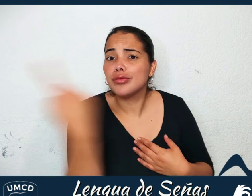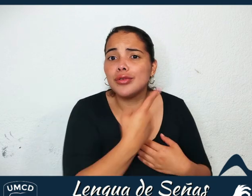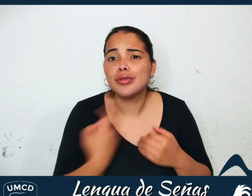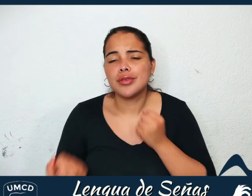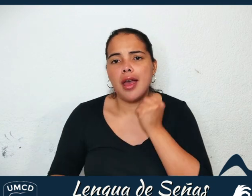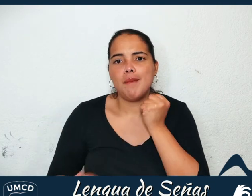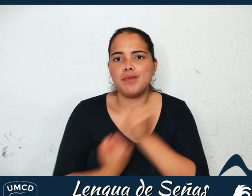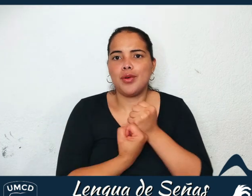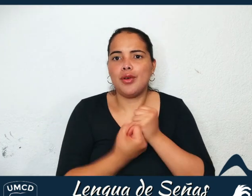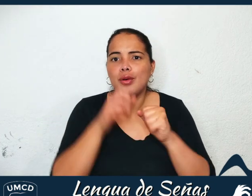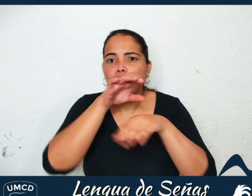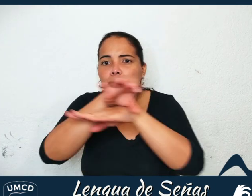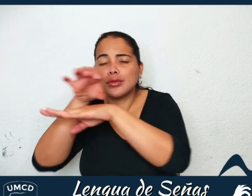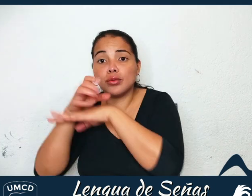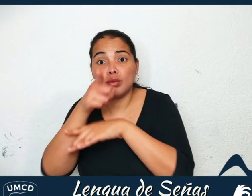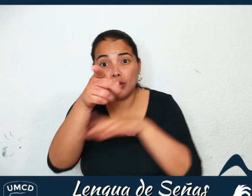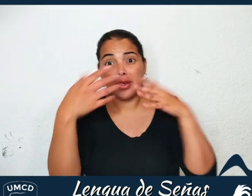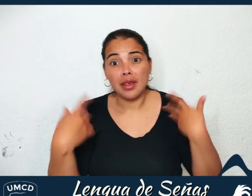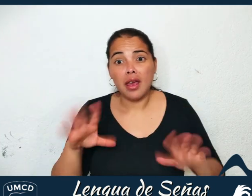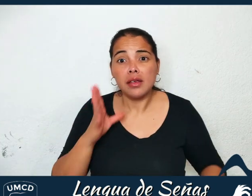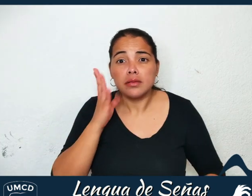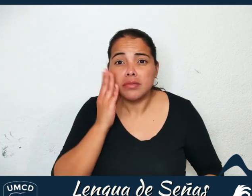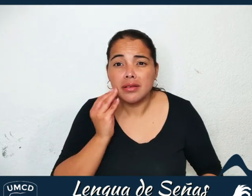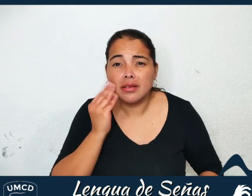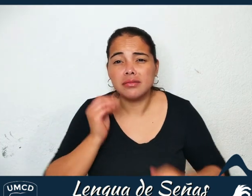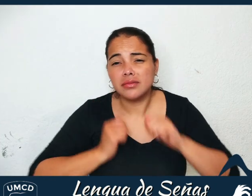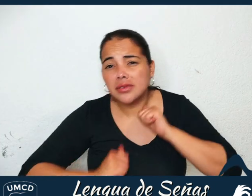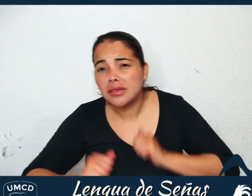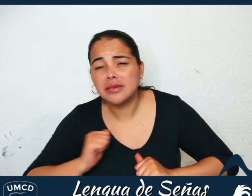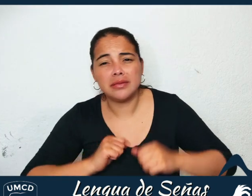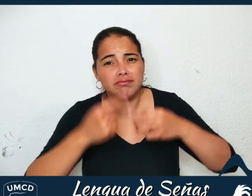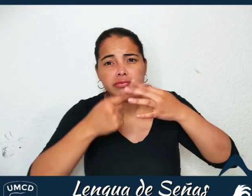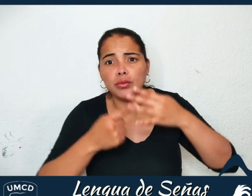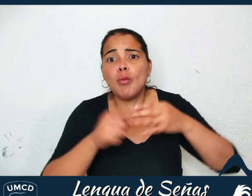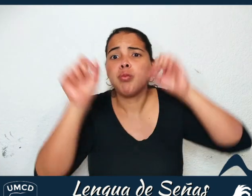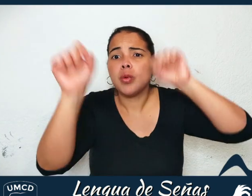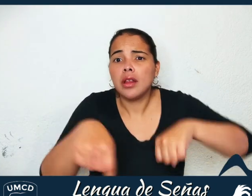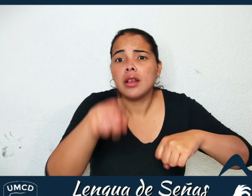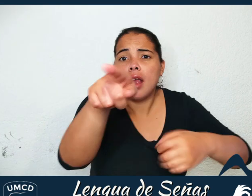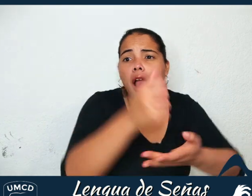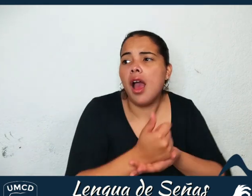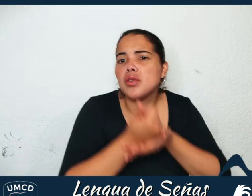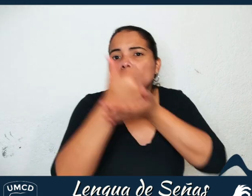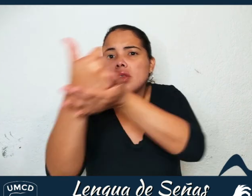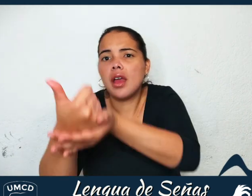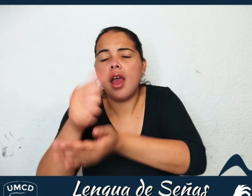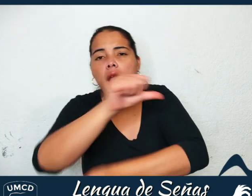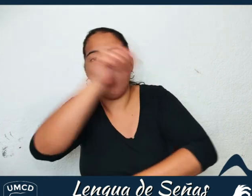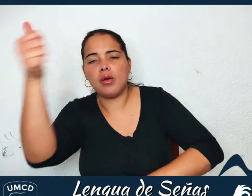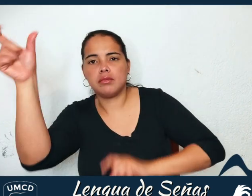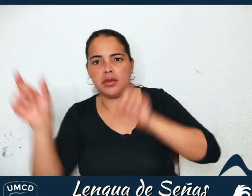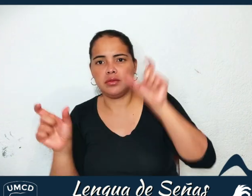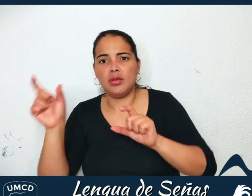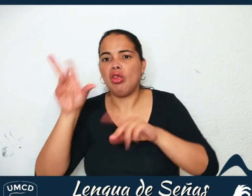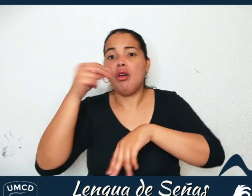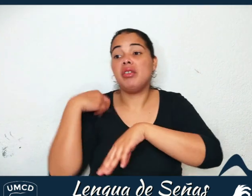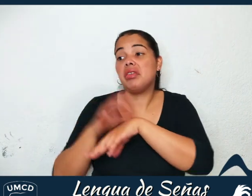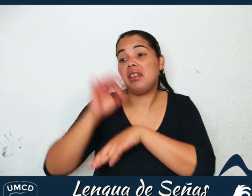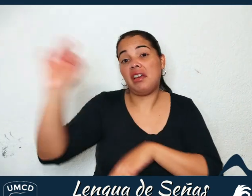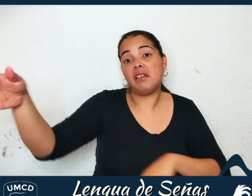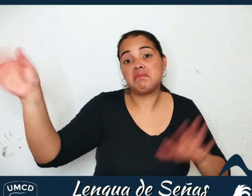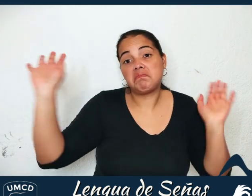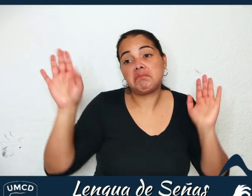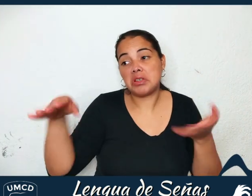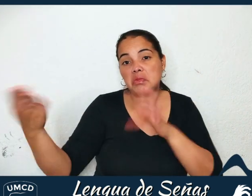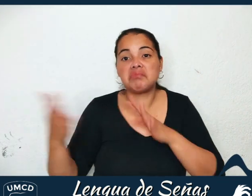las primeras letras en la segunda carta a los Corintios, él escribe a los hermanos que estaban en la iglesia allá en Acaya y les